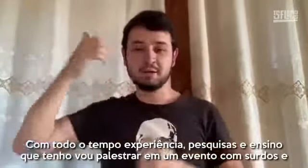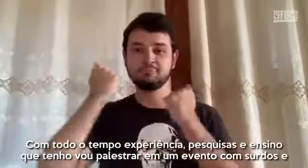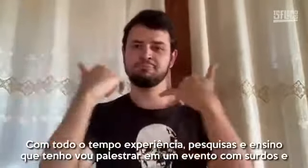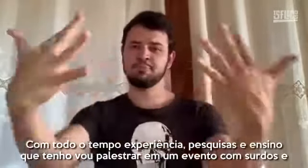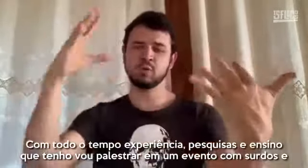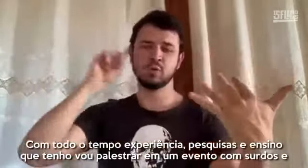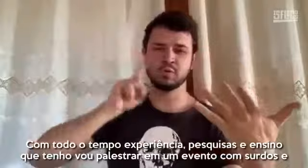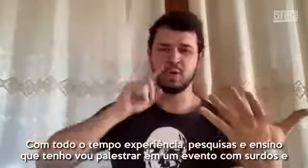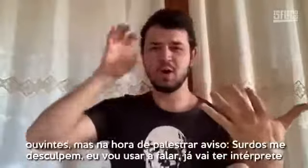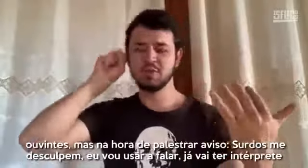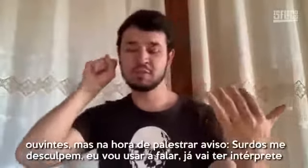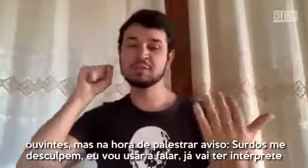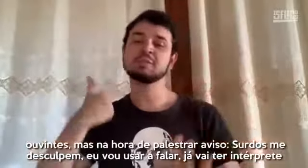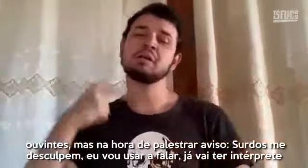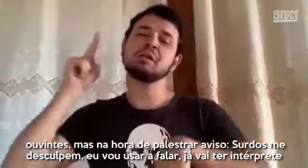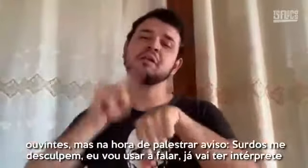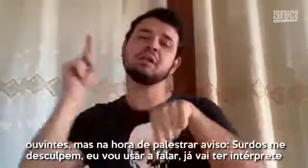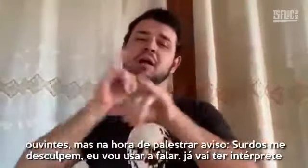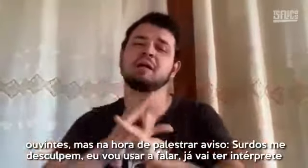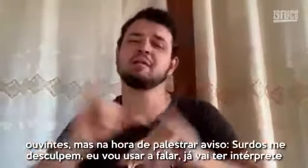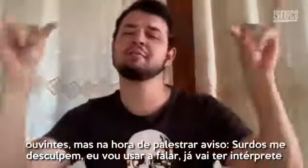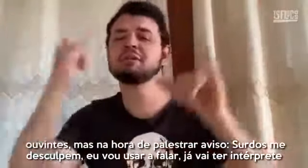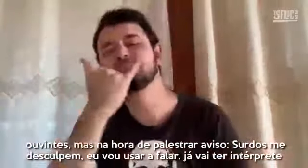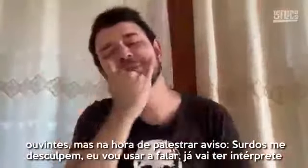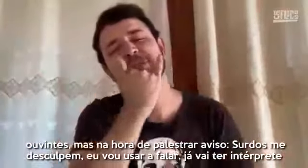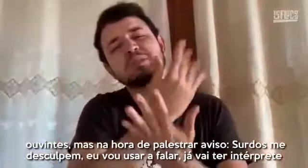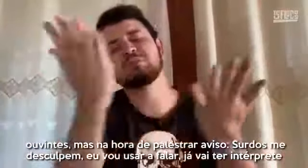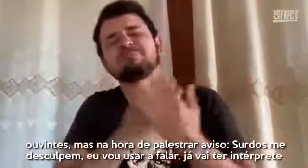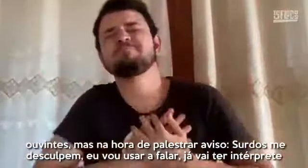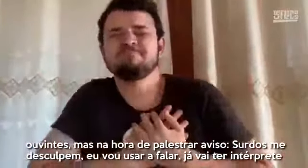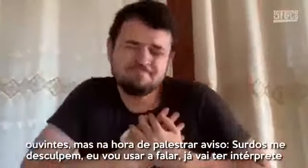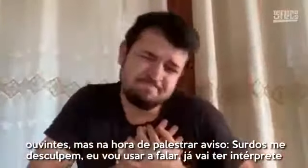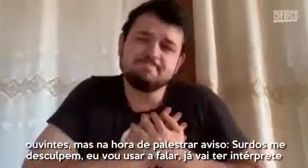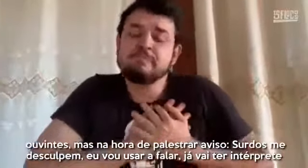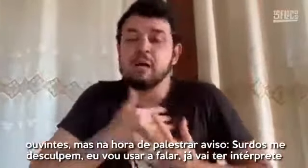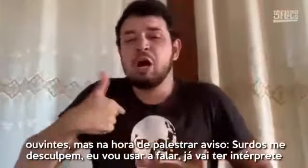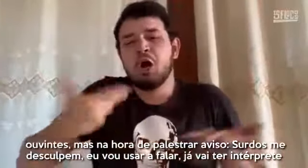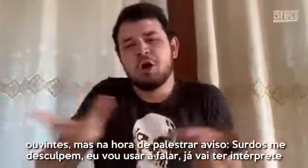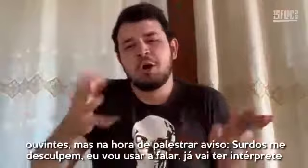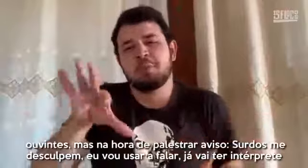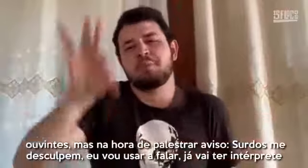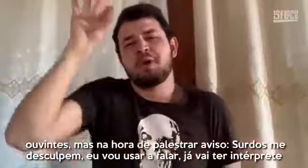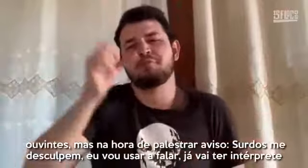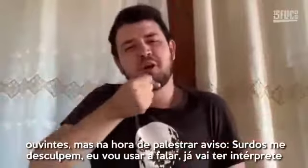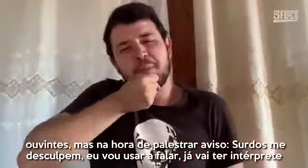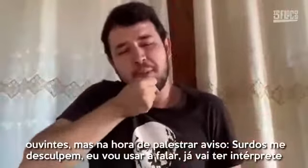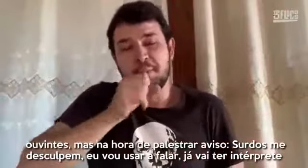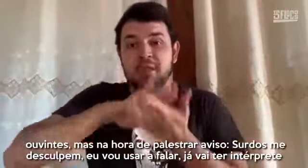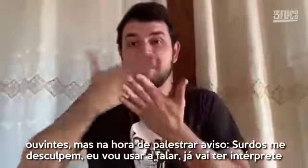e ouvintes. Mas na hora de palestrar, aviso. Surdos, me desculpem, eu vou usar a fala. Já vai ter